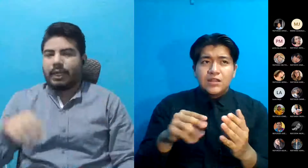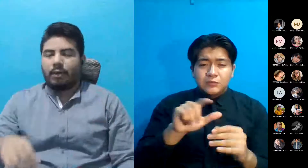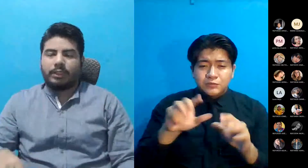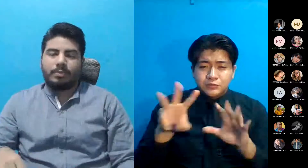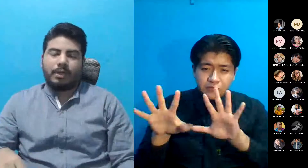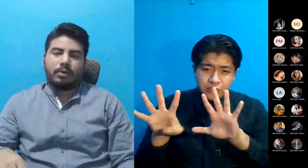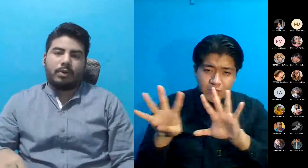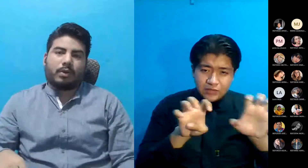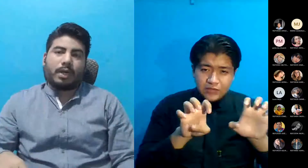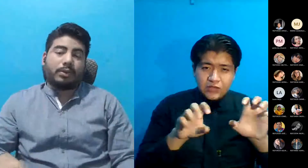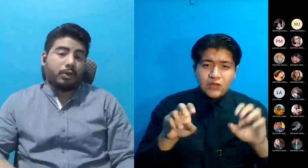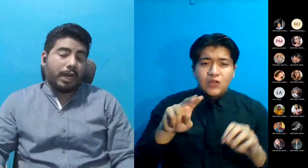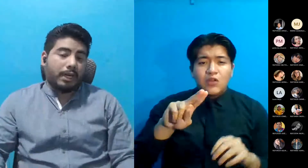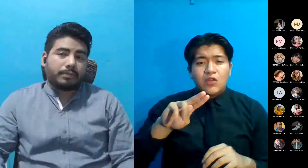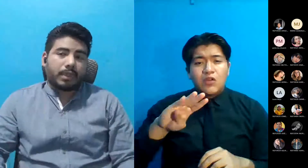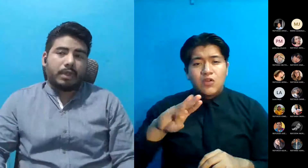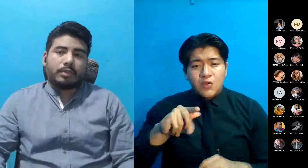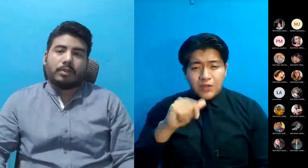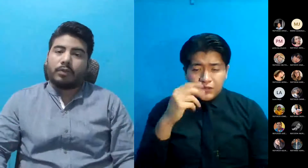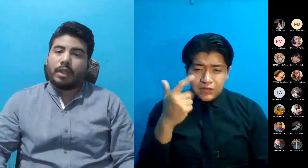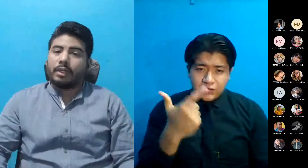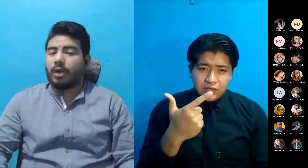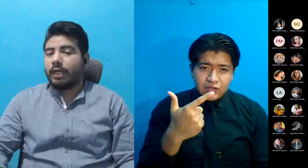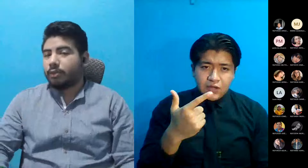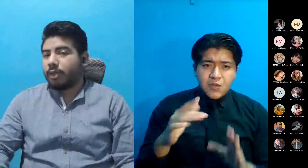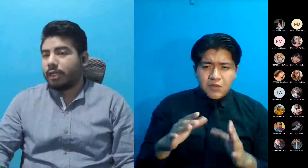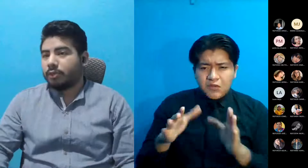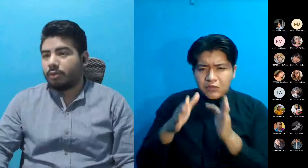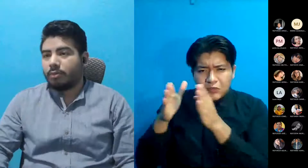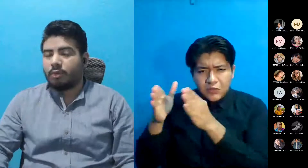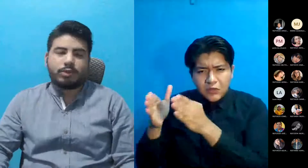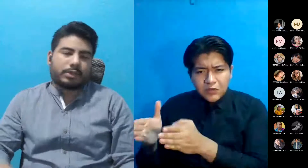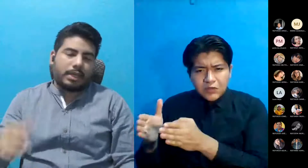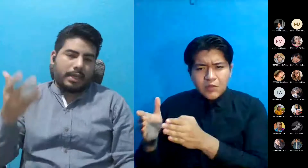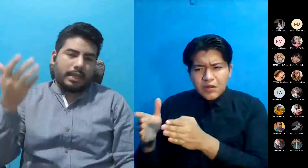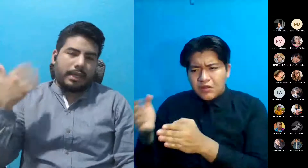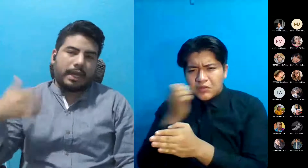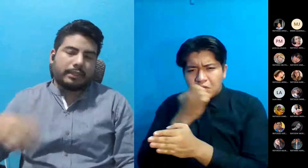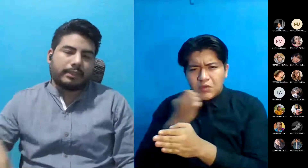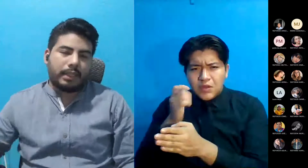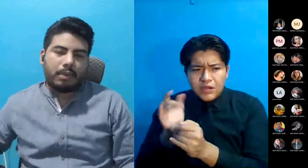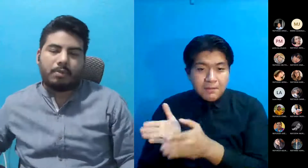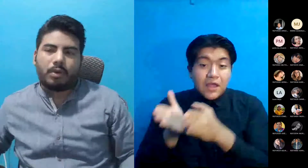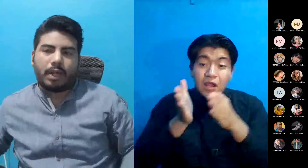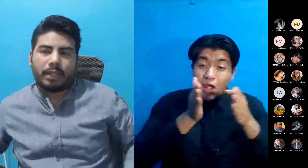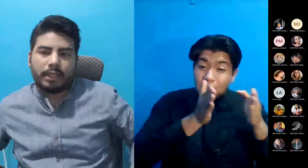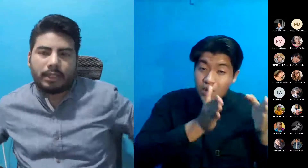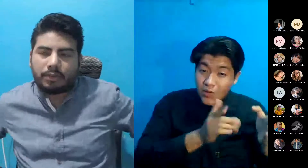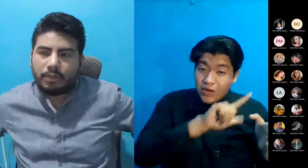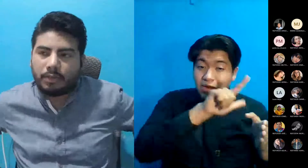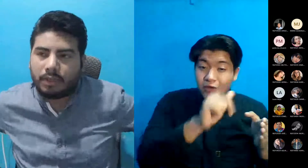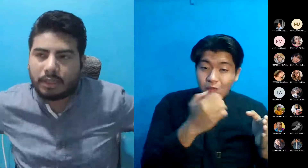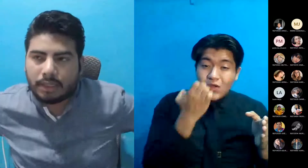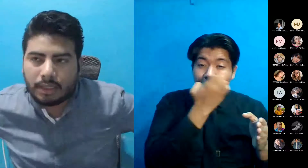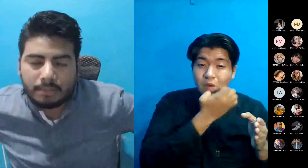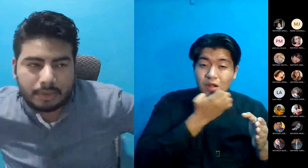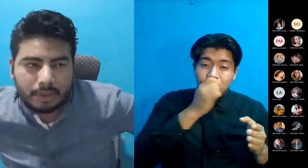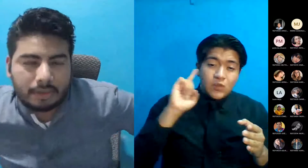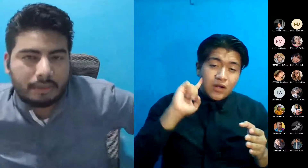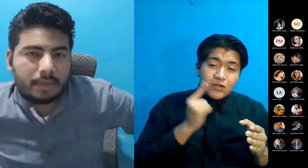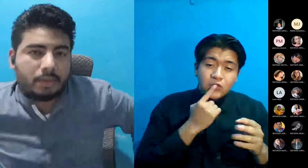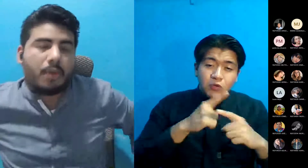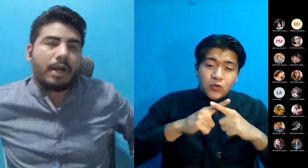se pasa a un aspecto nacional y se funda la Escuela Nacional de Sordomudos, antes también por la decretación